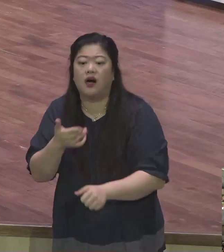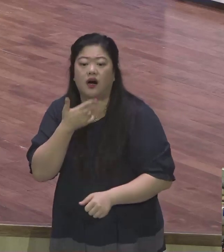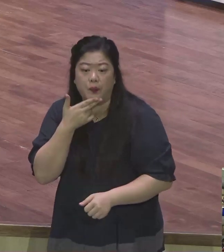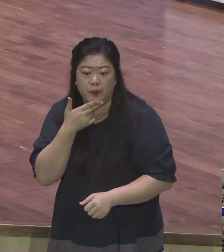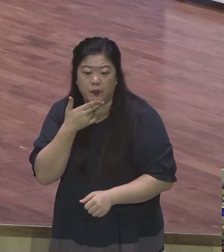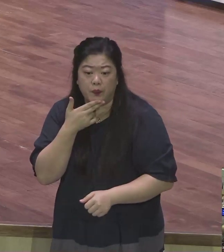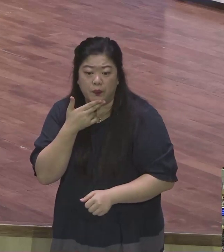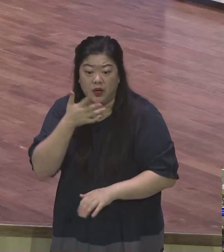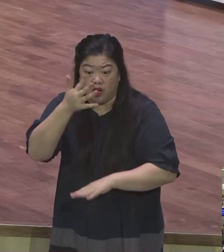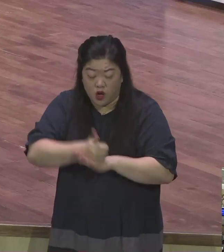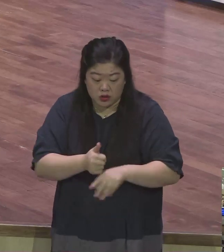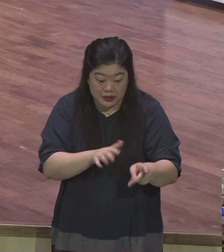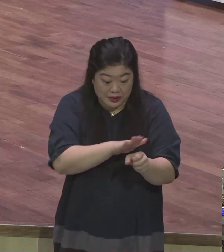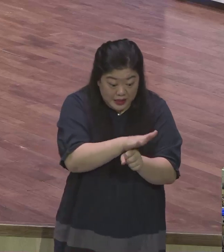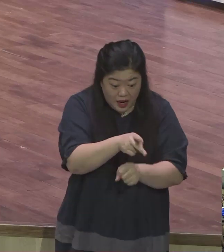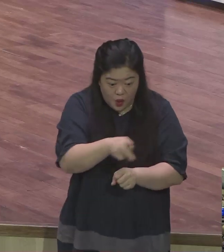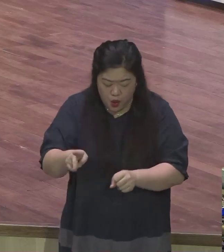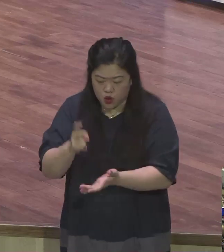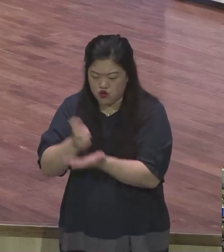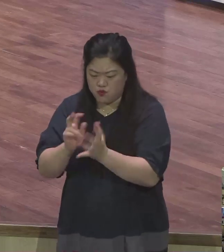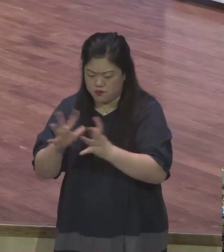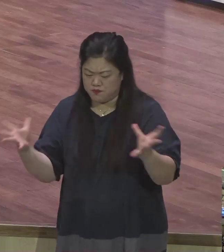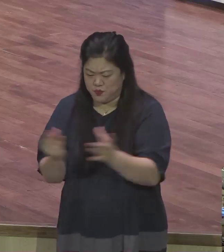사랑은 율법의 완성이네라.